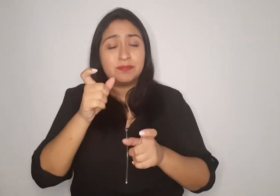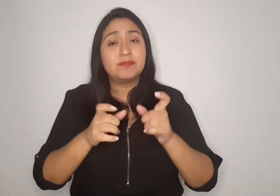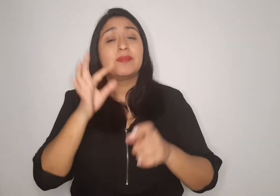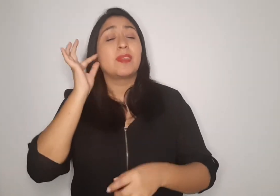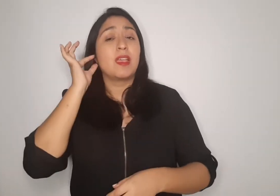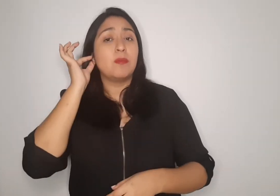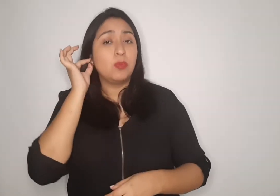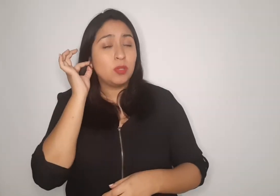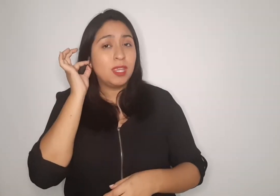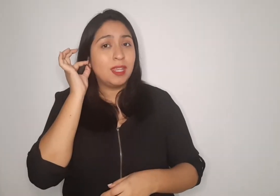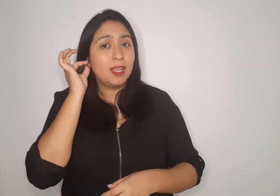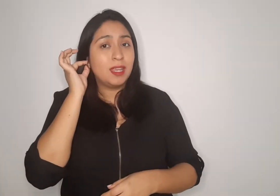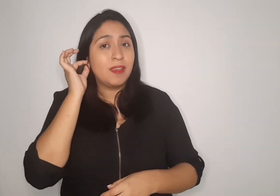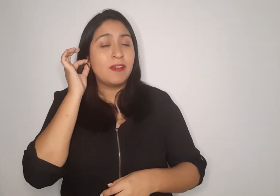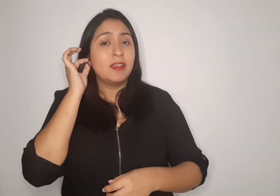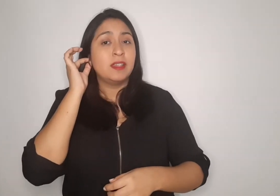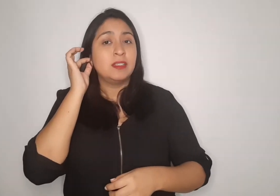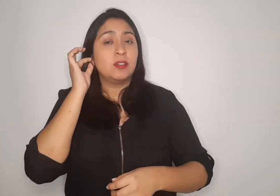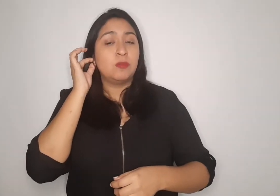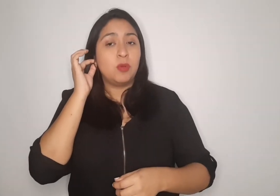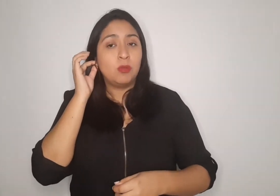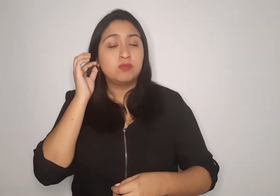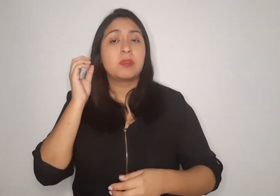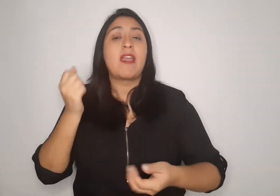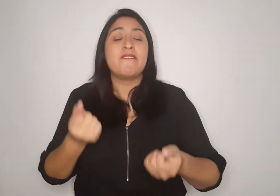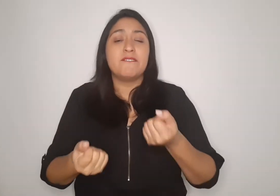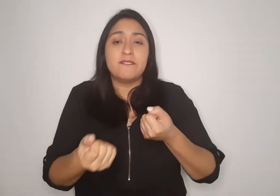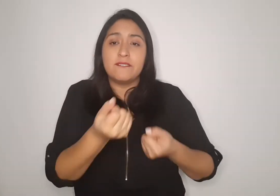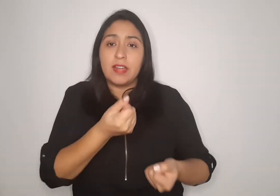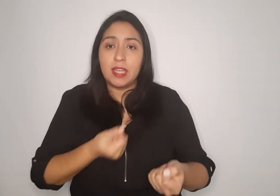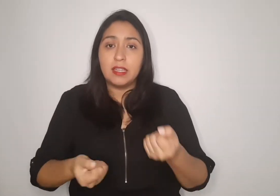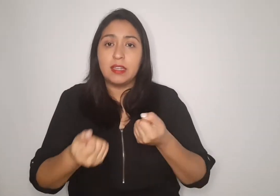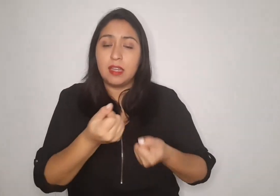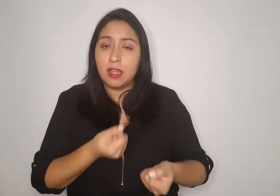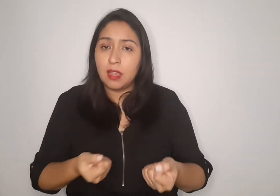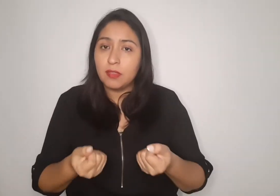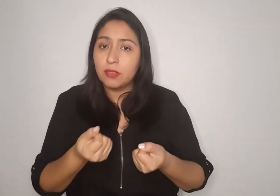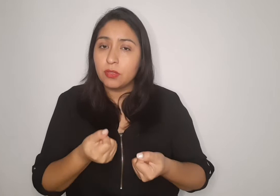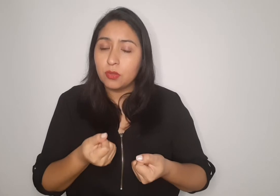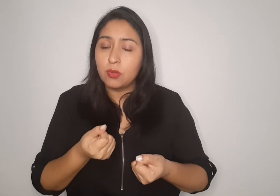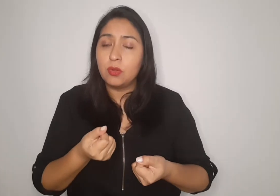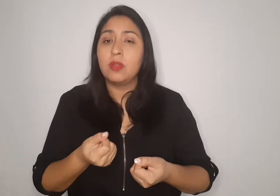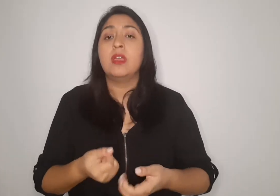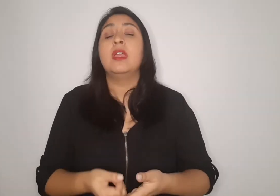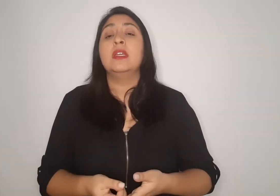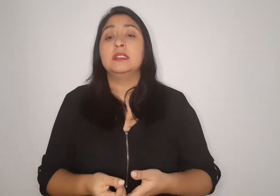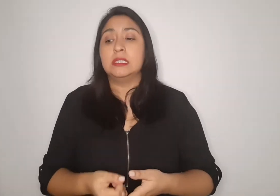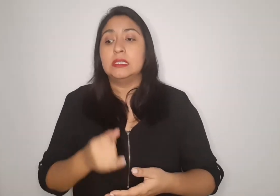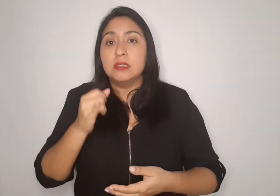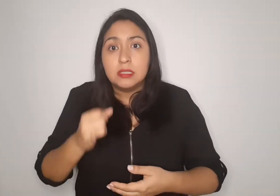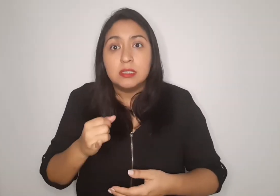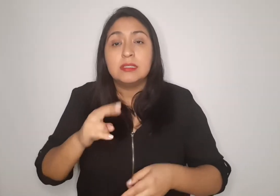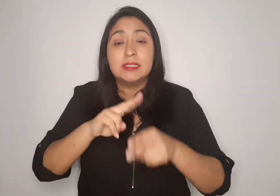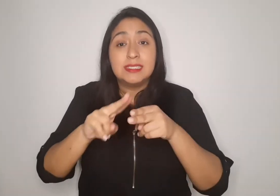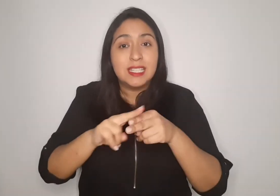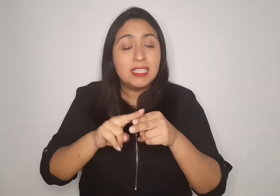Entonces le pedí a una mujer mapuche, amiga mía, que organizara, y eso se hizo. Ahí la gente del MAVI, mucha gente de Santiago estuvo